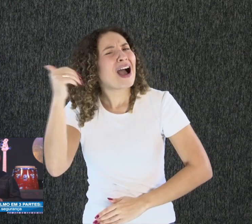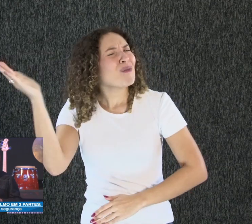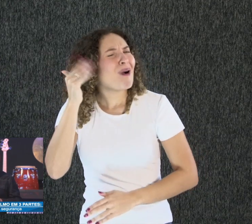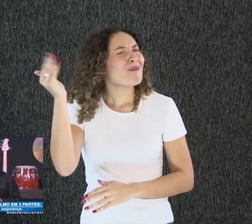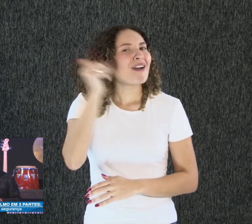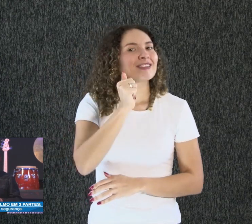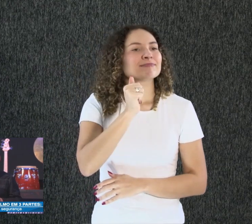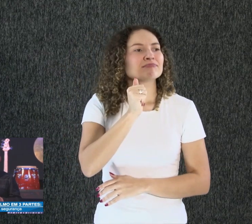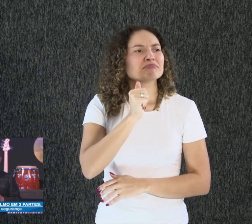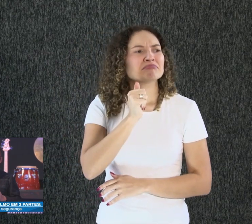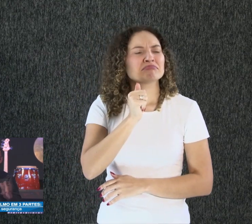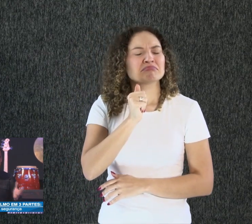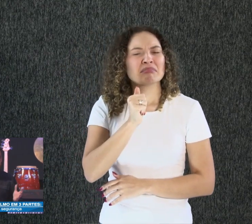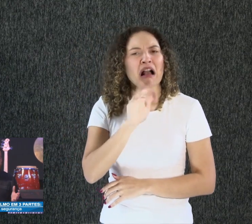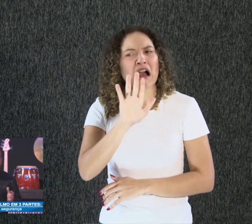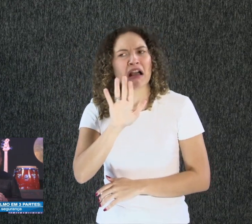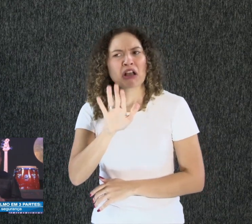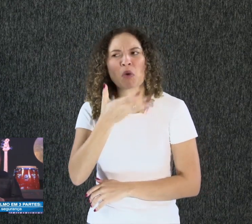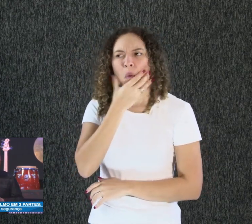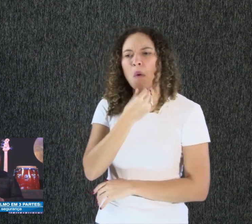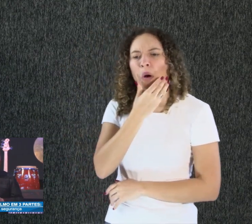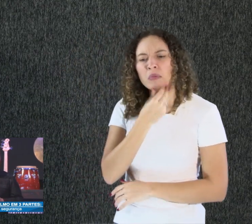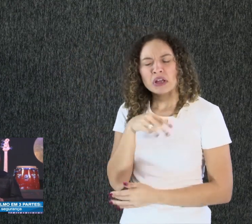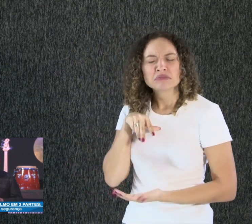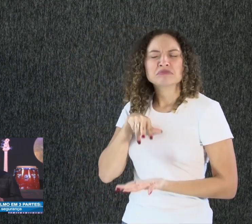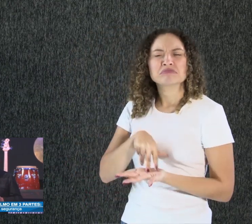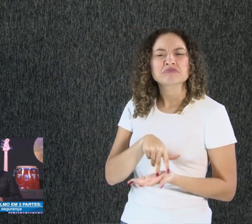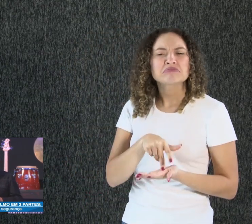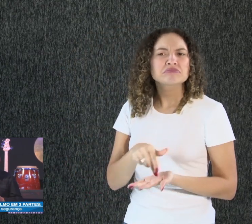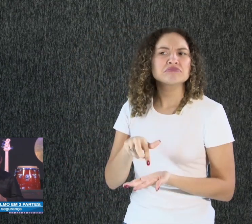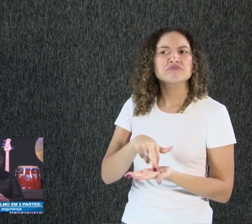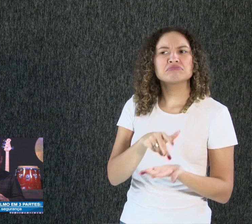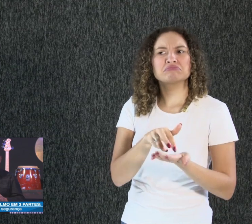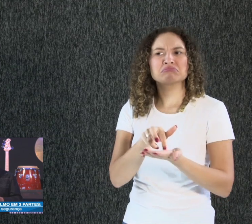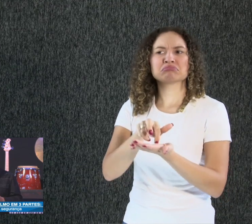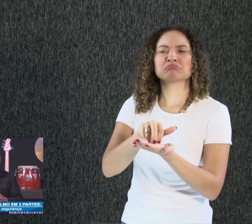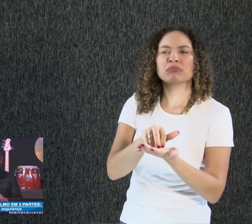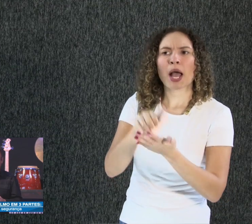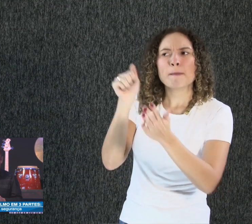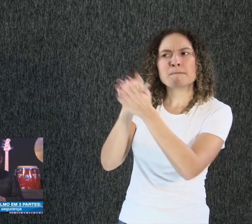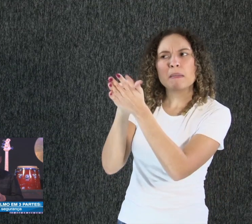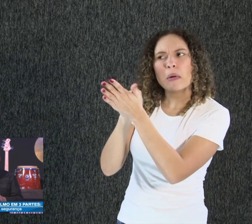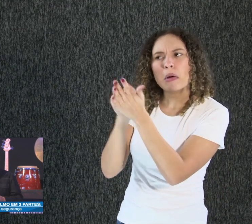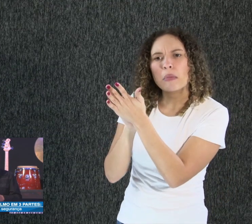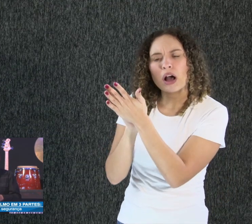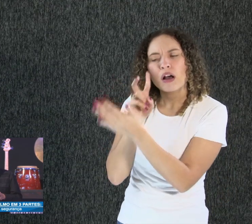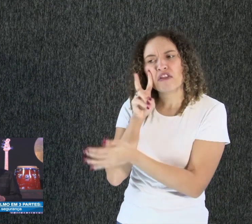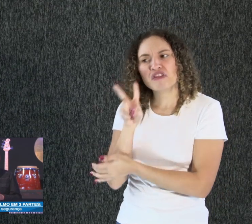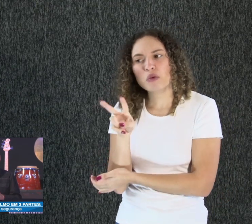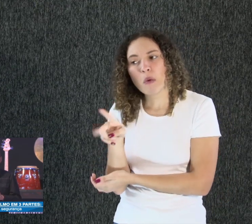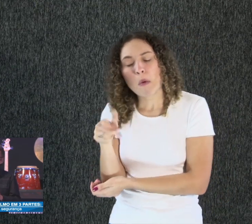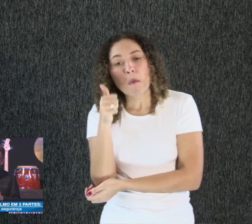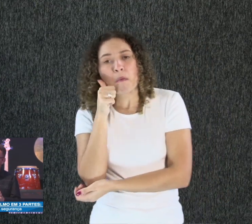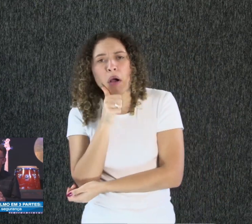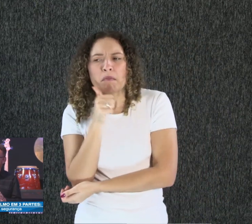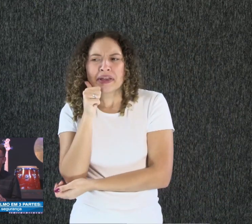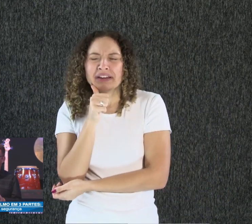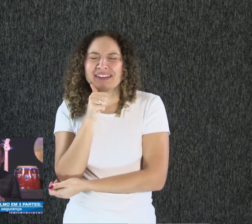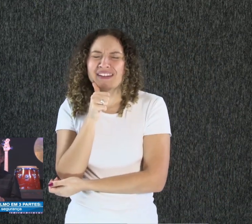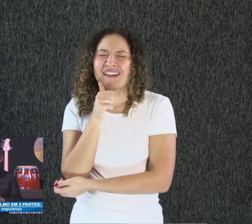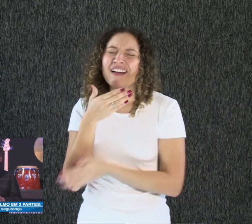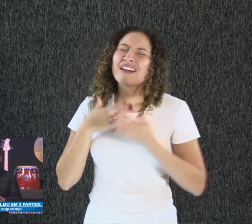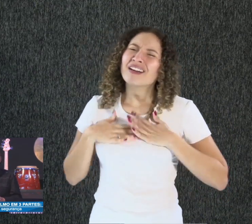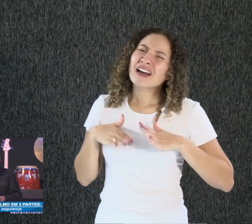afundar. E, em determinado momento, o marinheiro andando ali no navio, ele entrou num camarote, ele encontrou